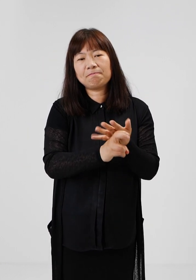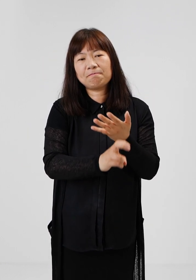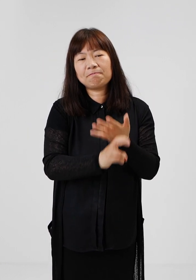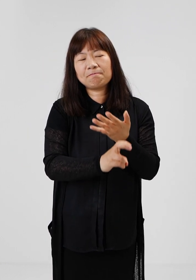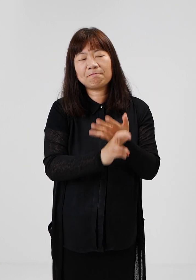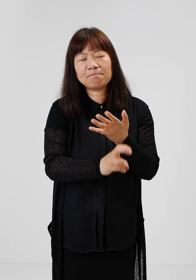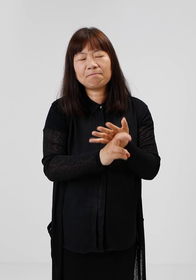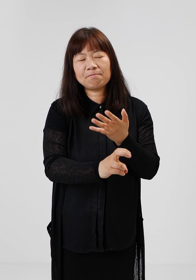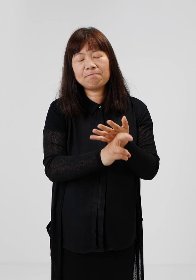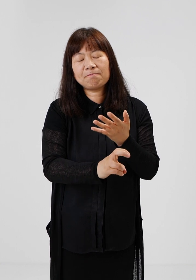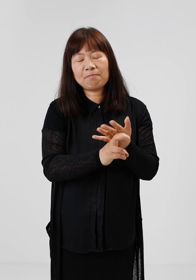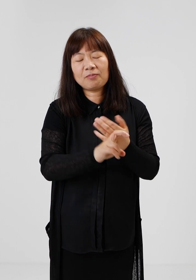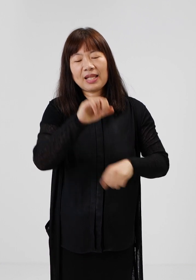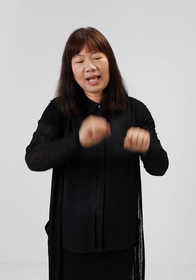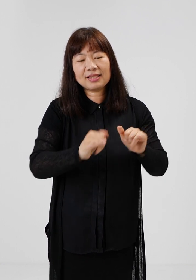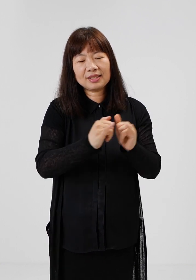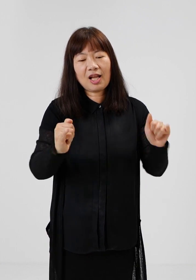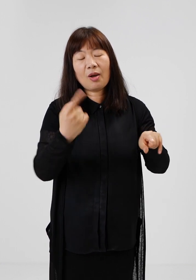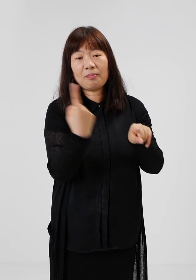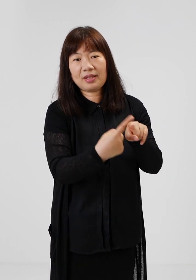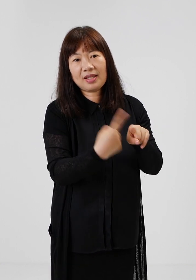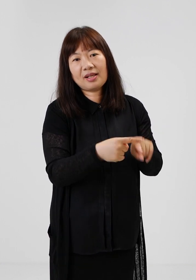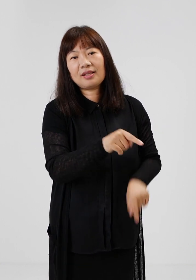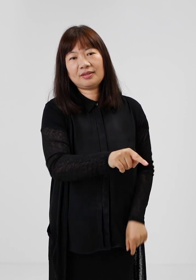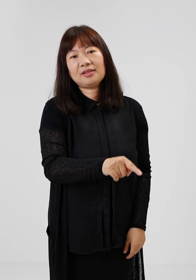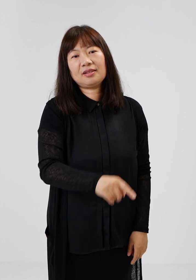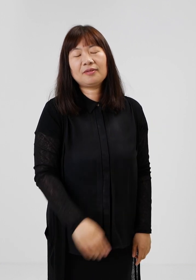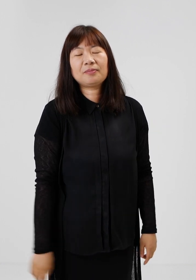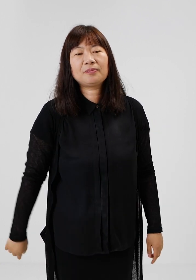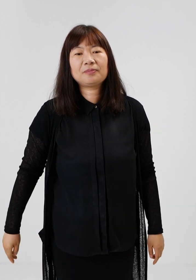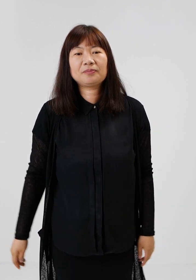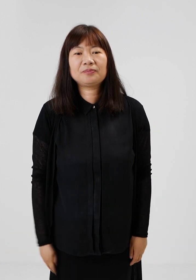불의예요. 불법이에요. 믿습니까?